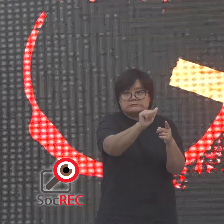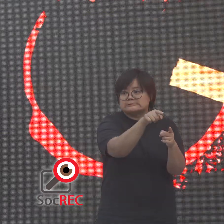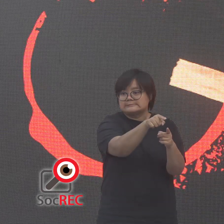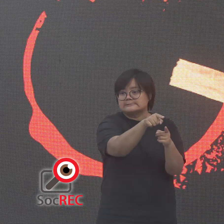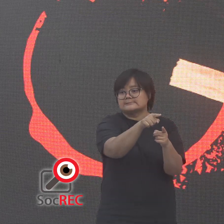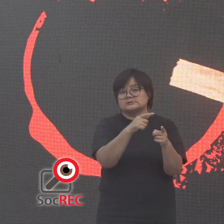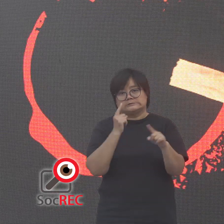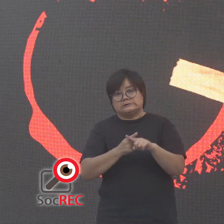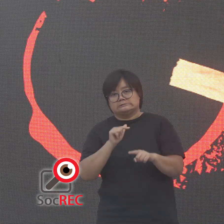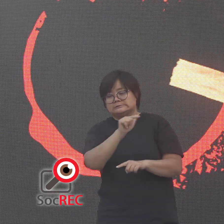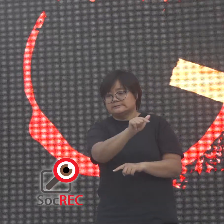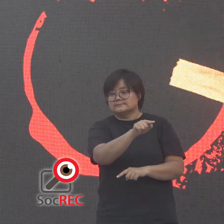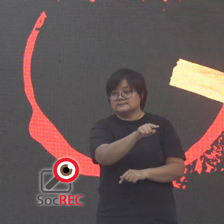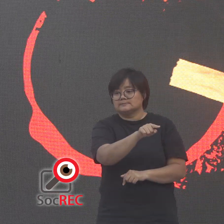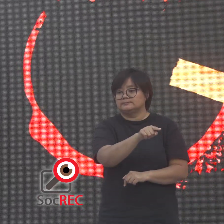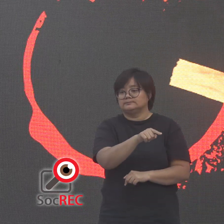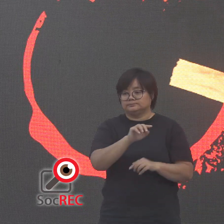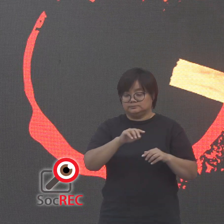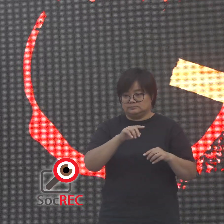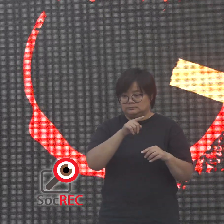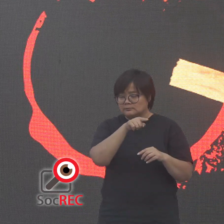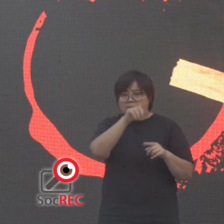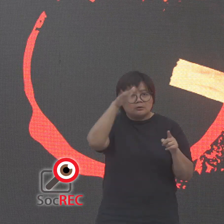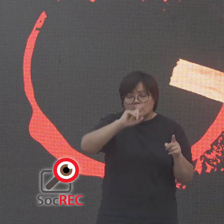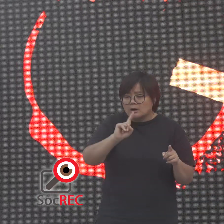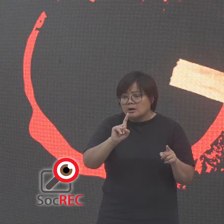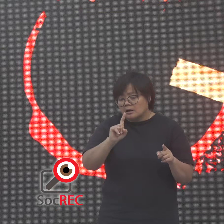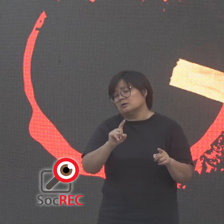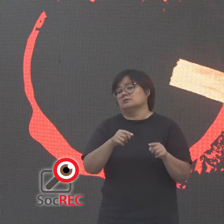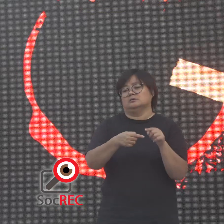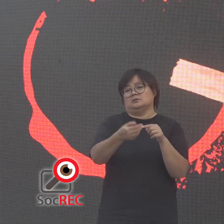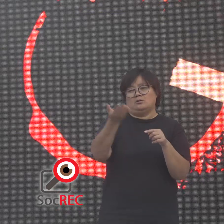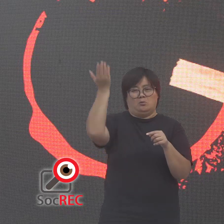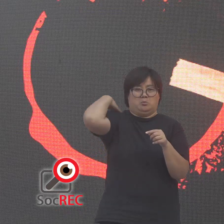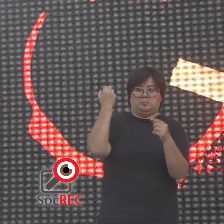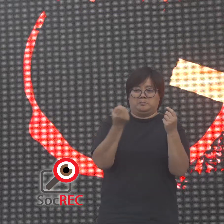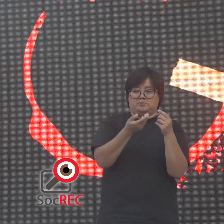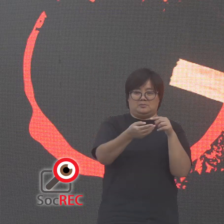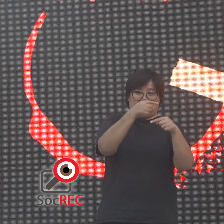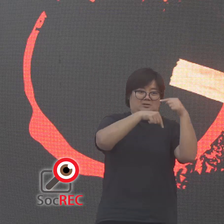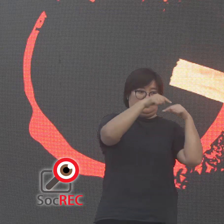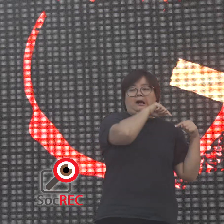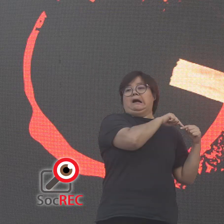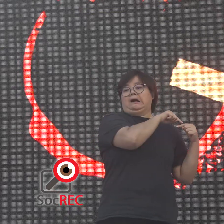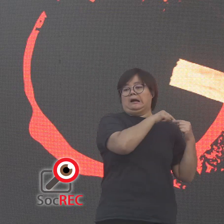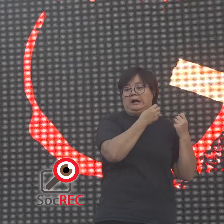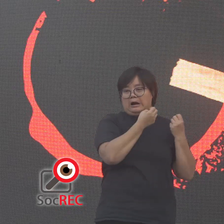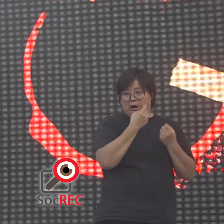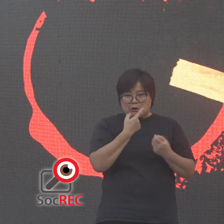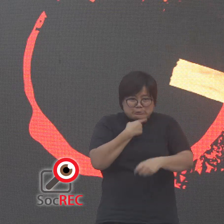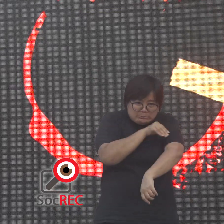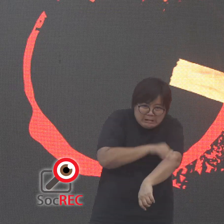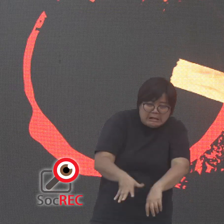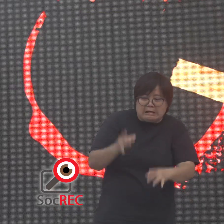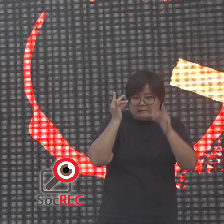他們經歷過的血、汗、苦、難視而不見。選